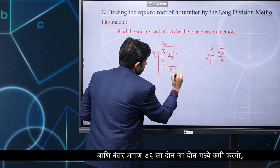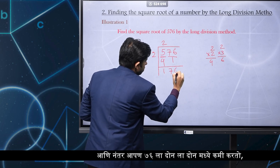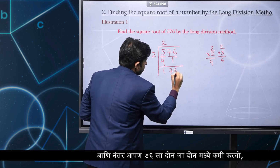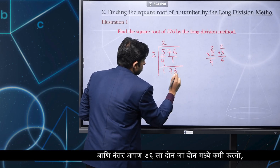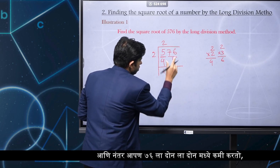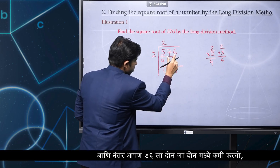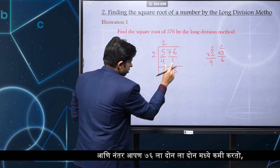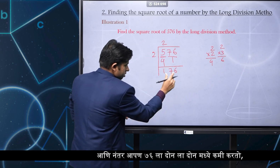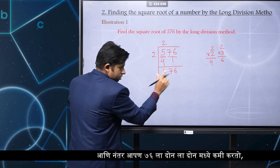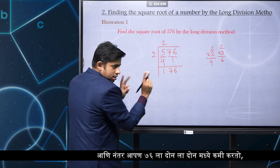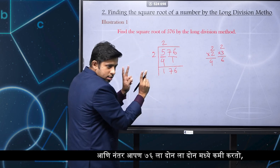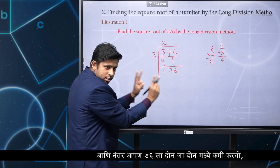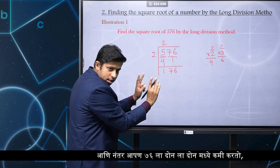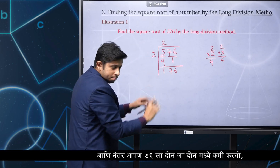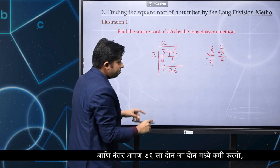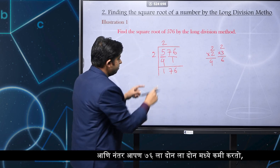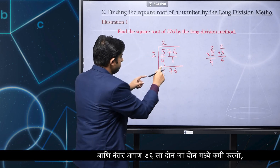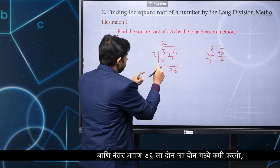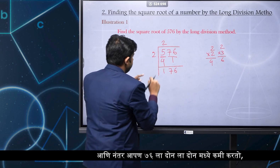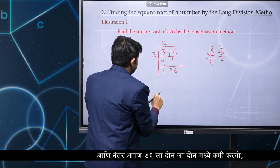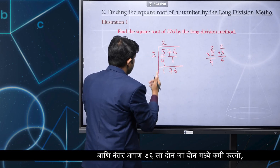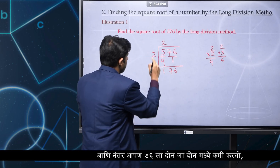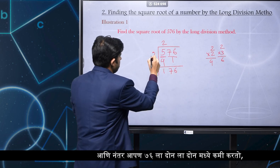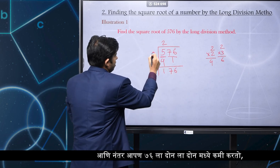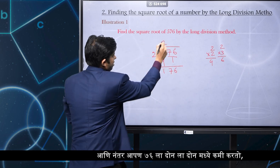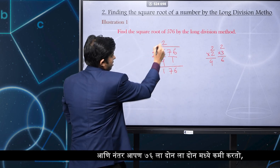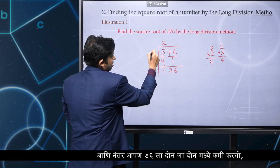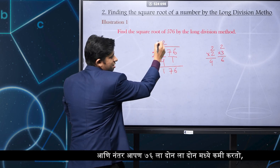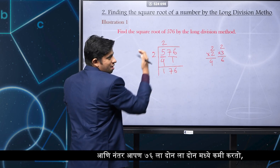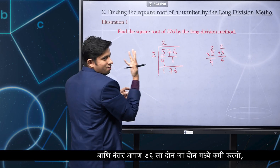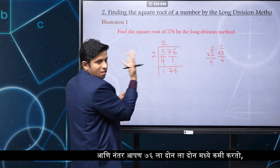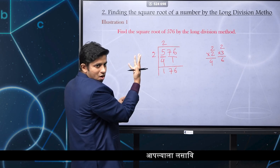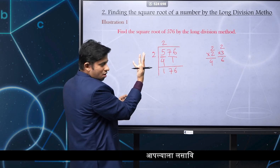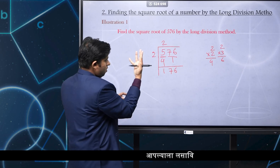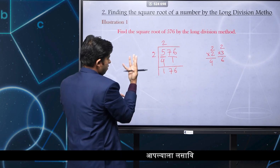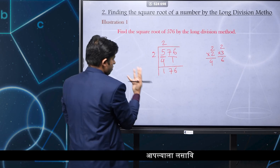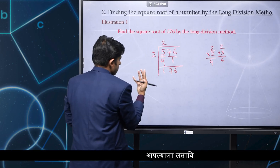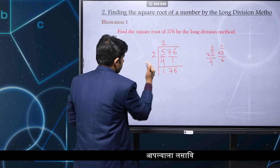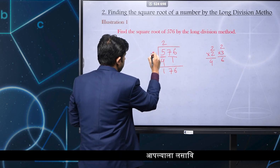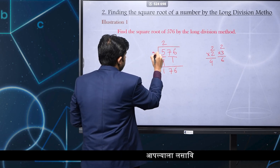आपण 76 ला 2 ला 2 मध्ये कमी करतो. आपल्याला लसावी